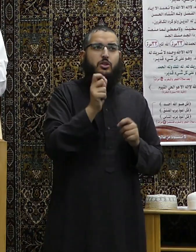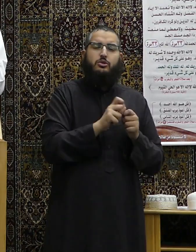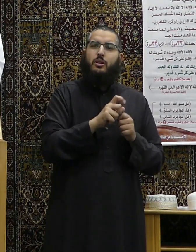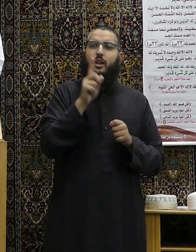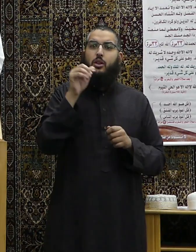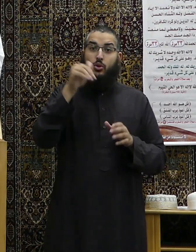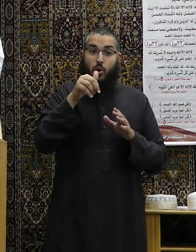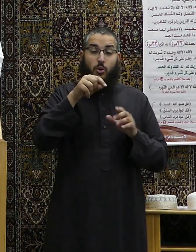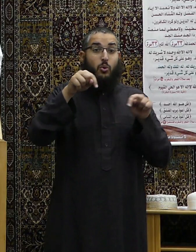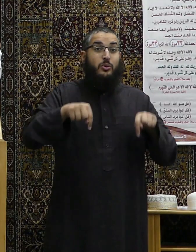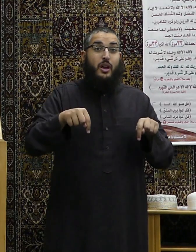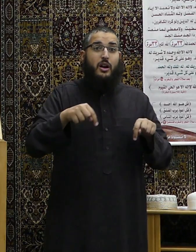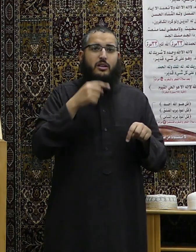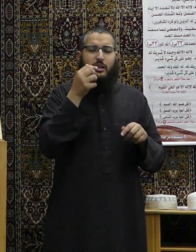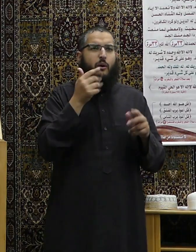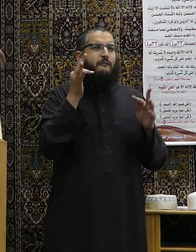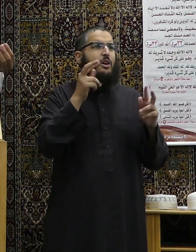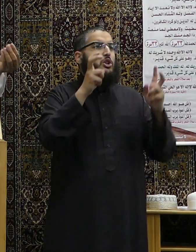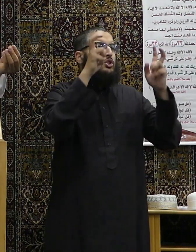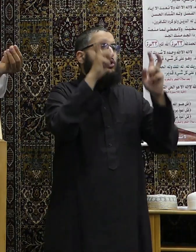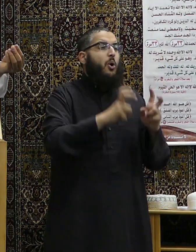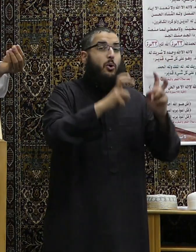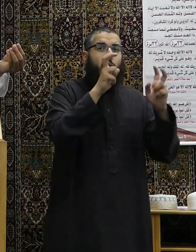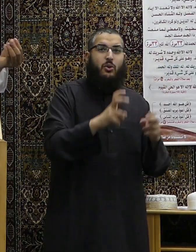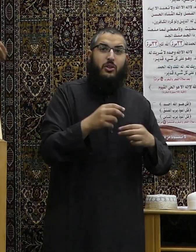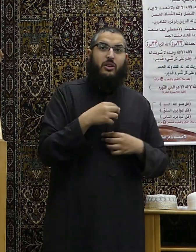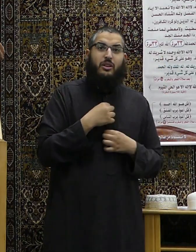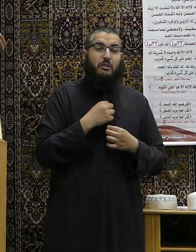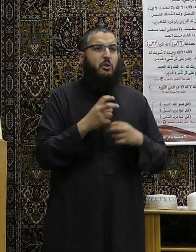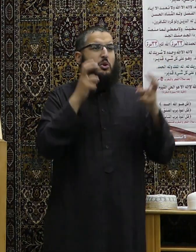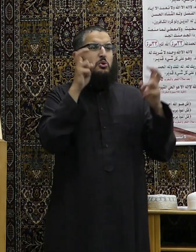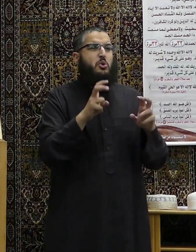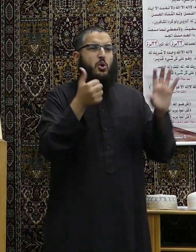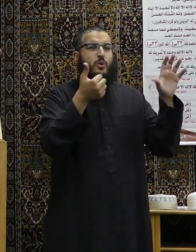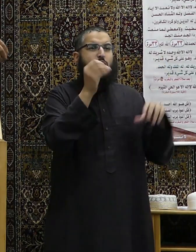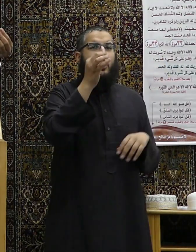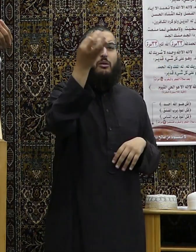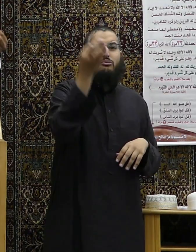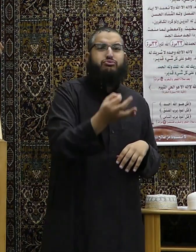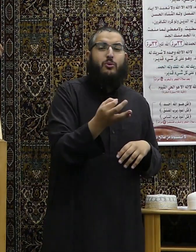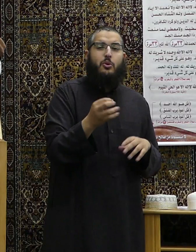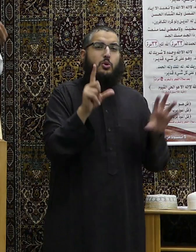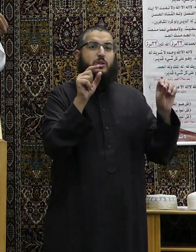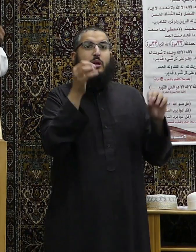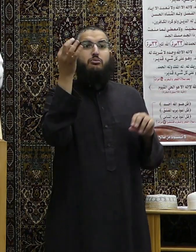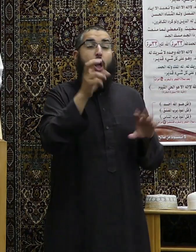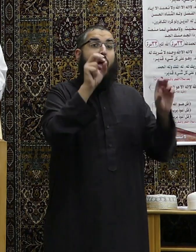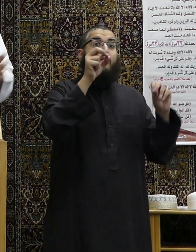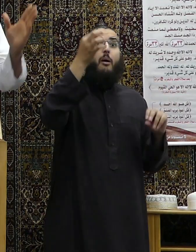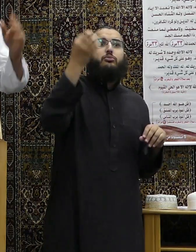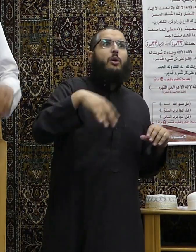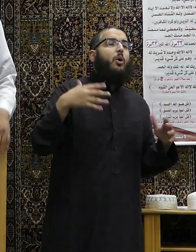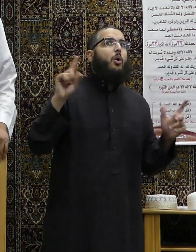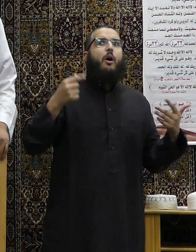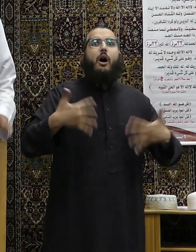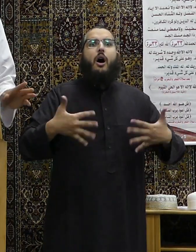dunya, quand on entend parler de soldes et que les vêtements, ils sont soldés à 60%, 70%, 80%, tout le